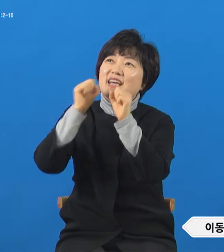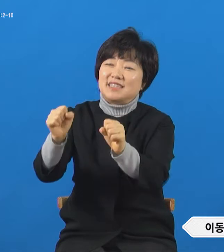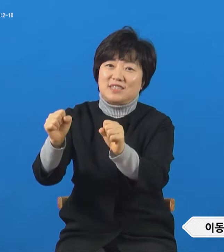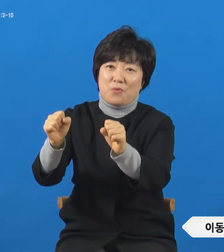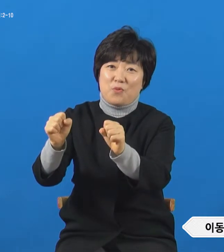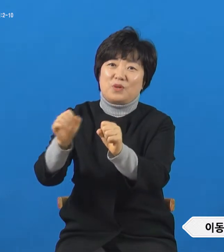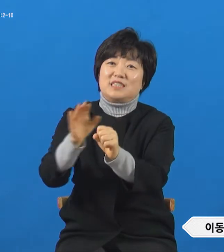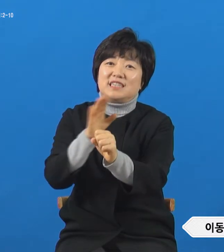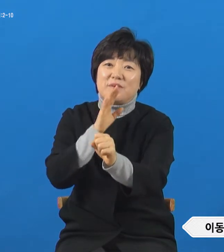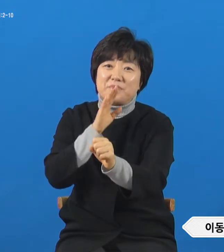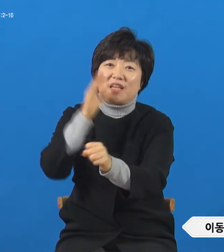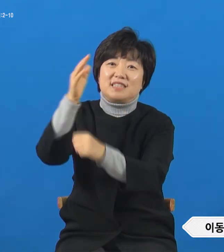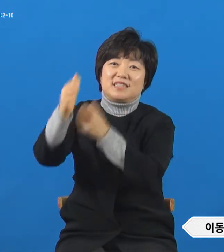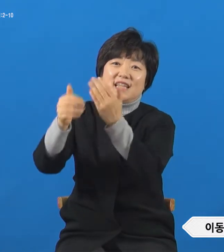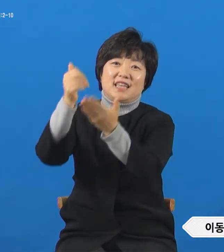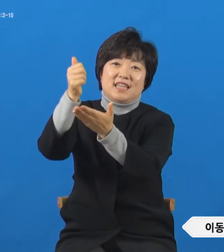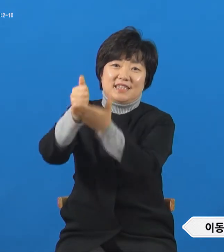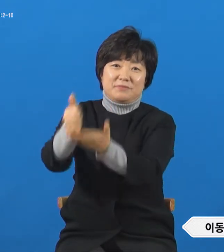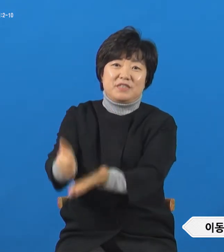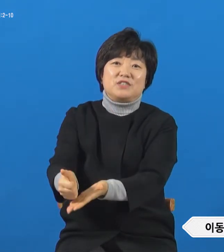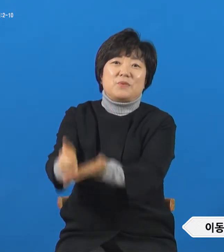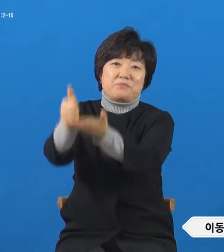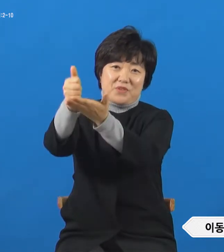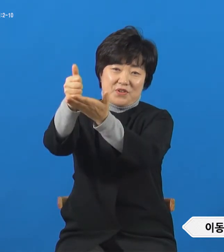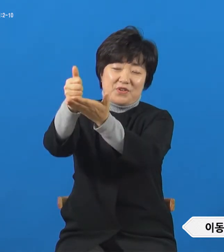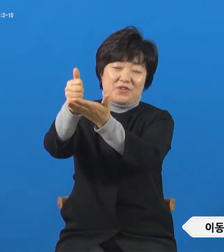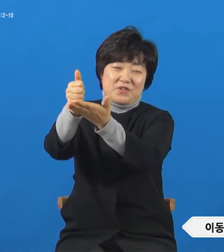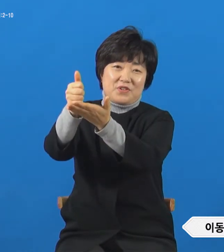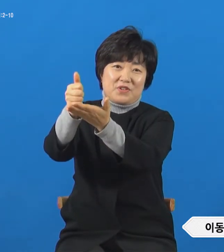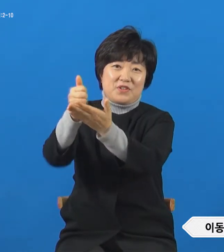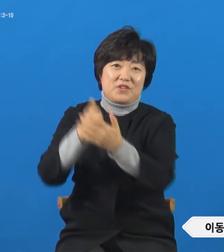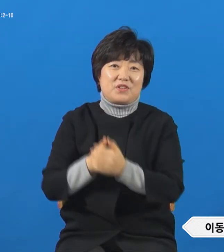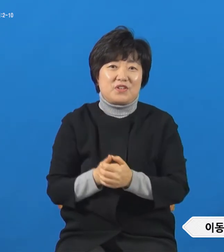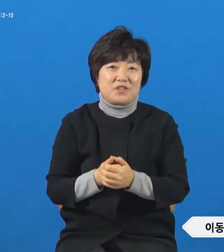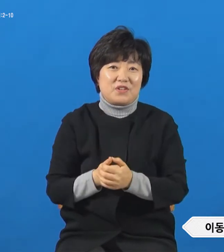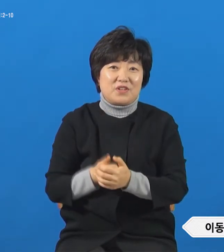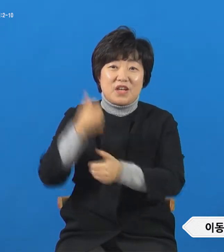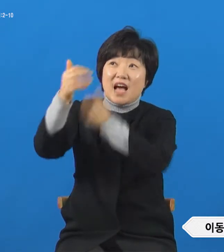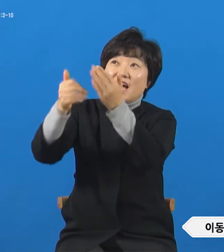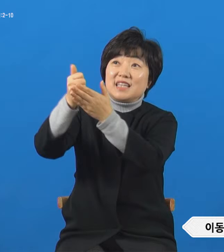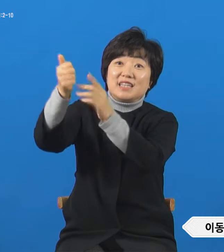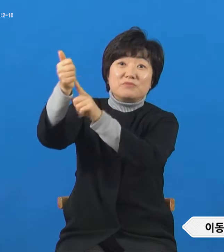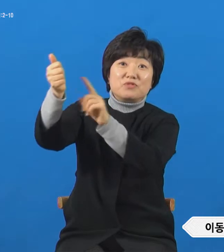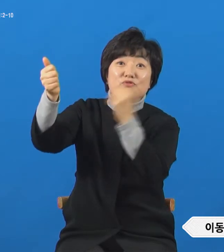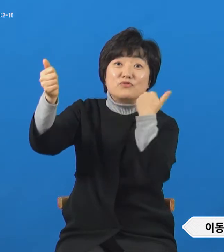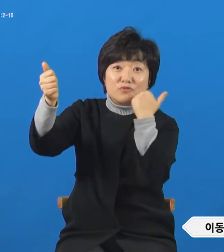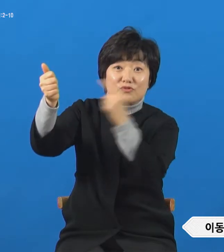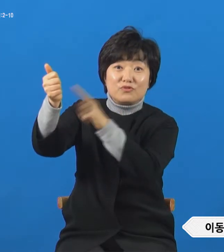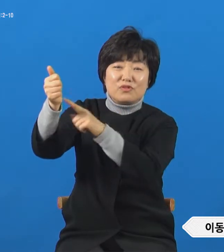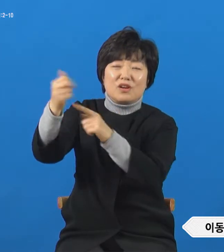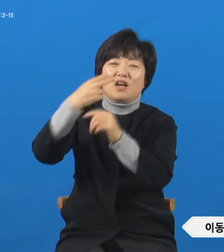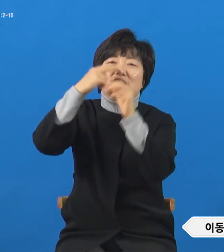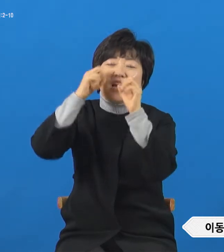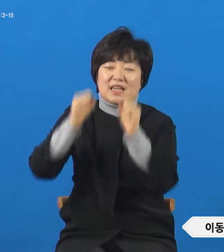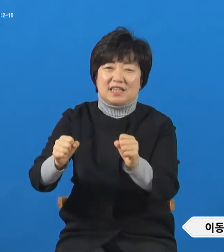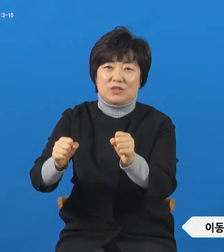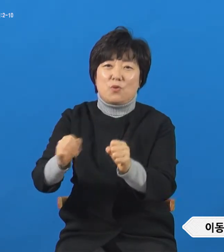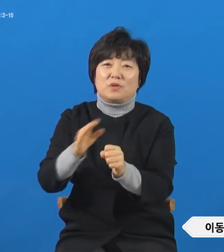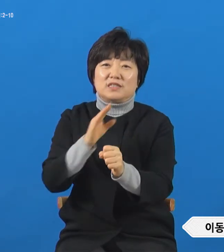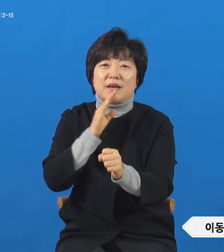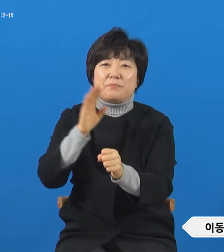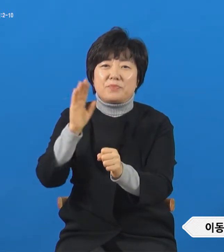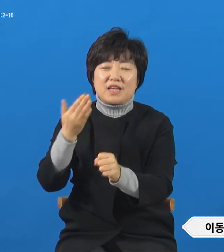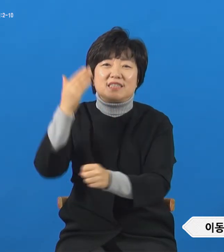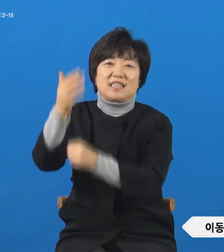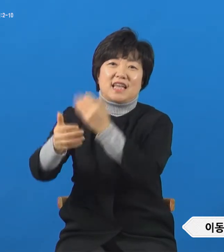살아계시고 참되신 하나님을 섬기게 된다는 것입니다. 여기 하나님을 살아계시고 참되신 하나님이라고